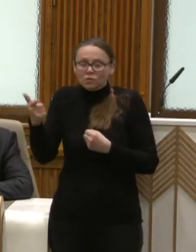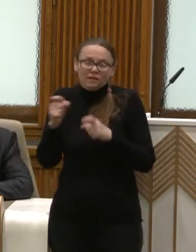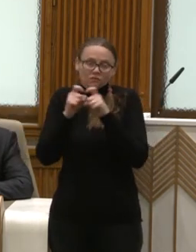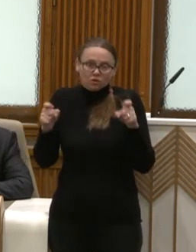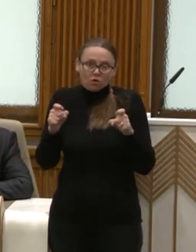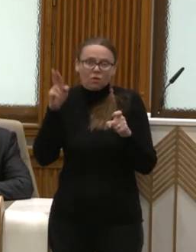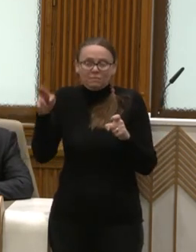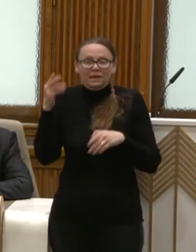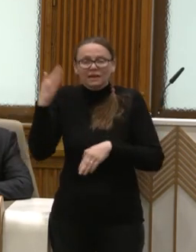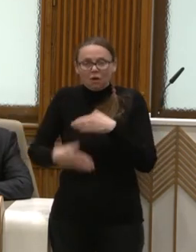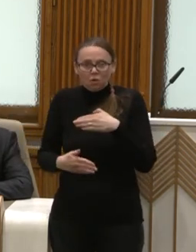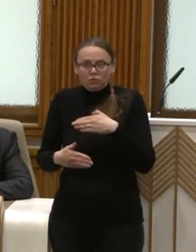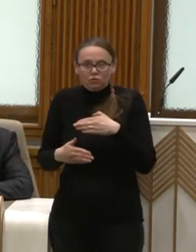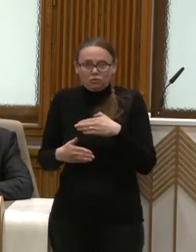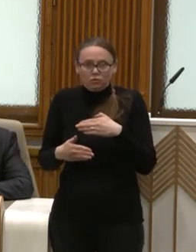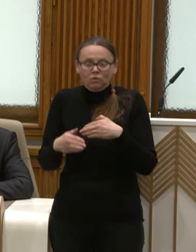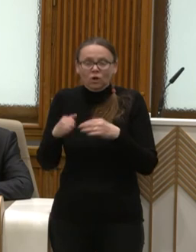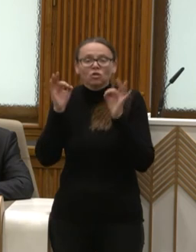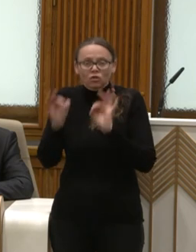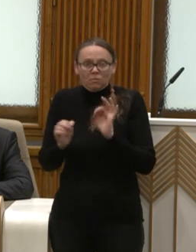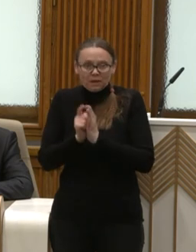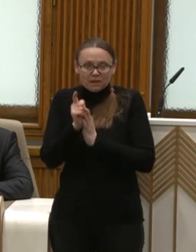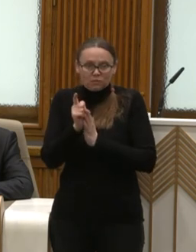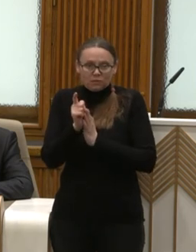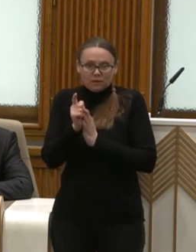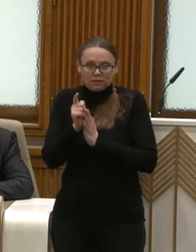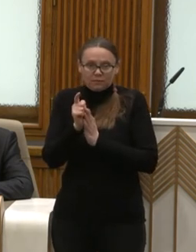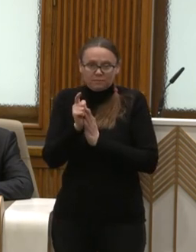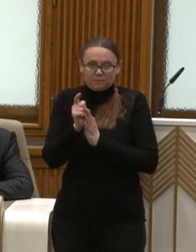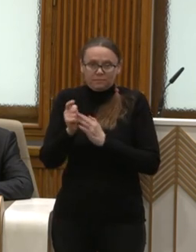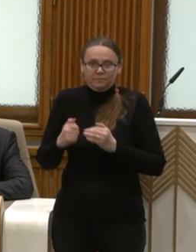na koncu dobre rezultate.